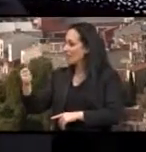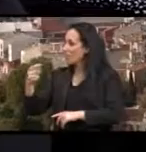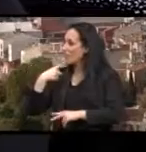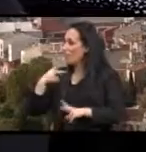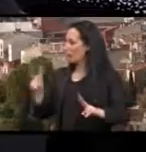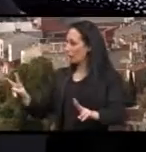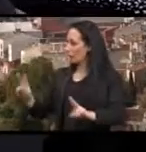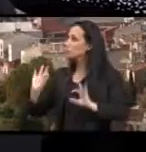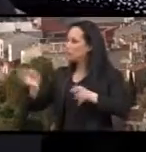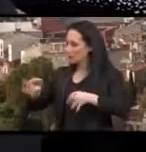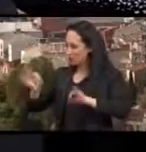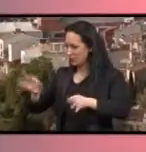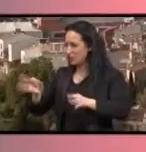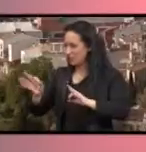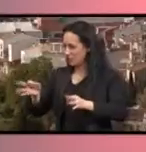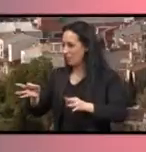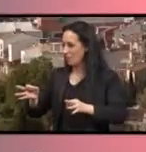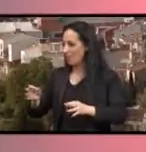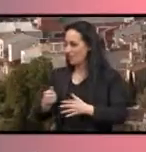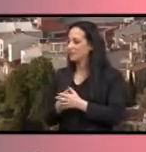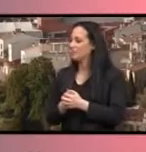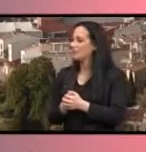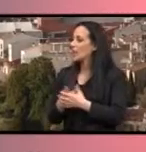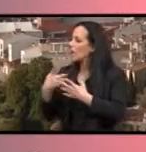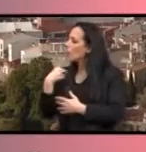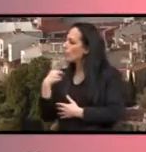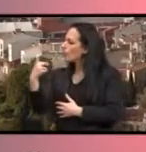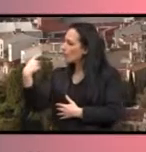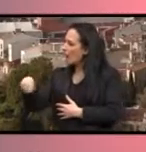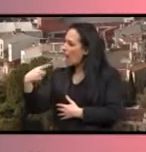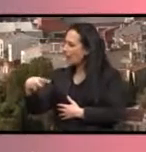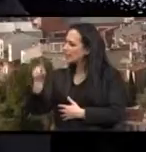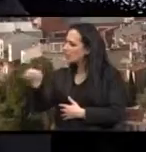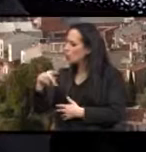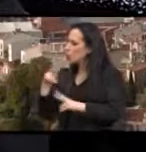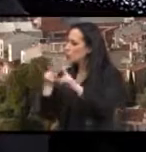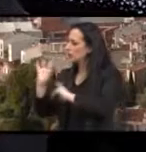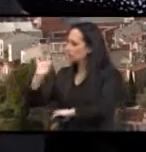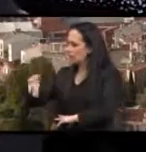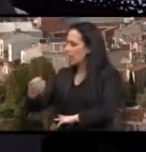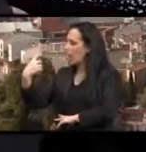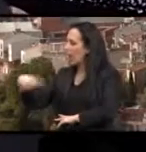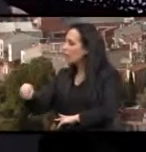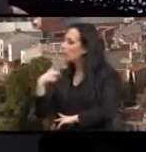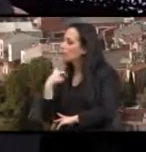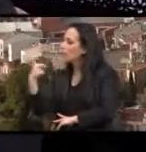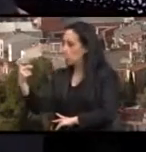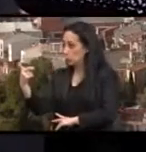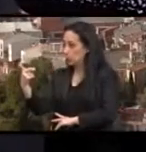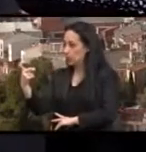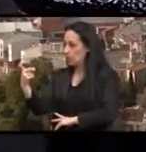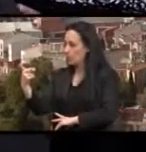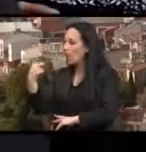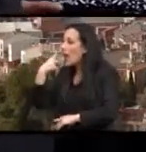I qui fa una miqueta ja és molt. Tens una pregunta, em sembla, a la taula. Sí, li volia dir a aquesta senyora que